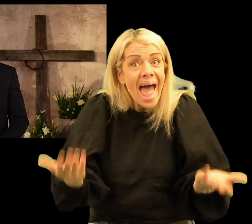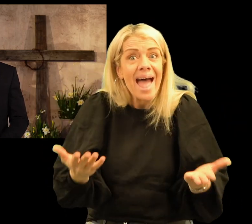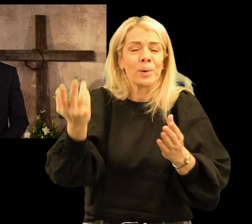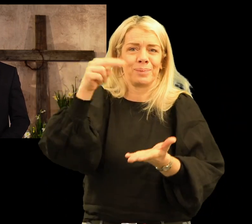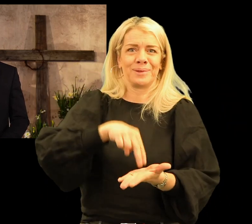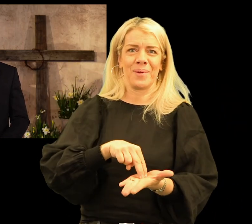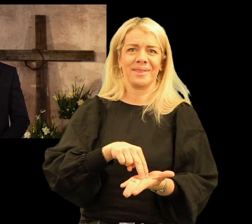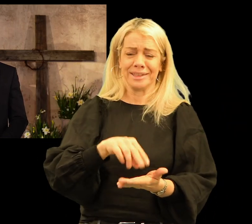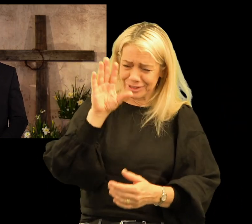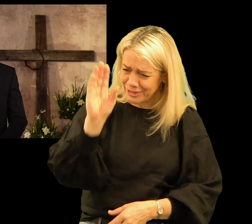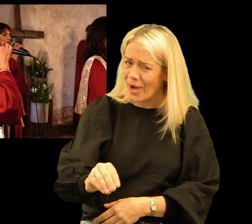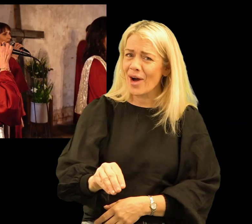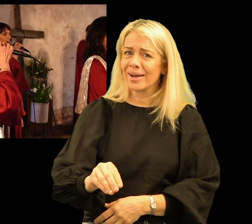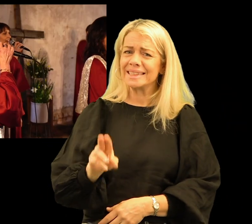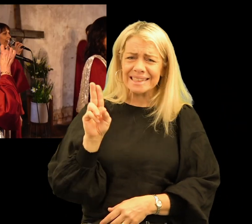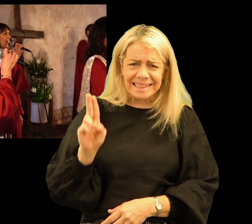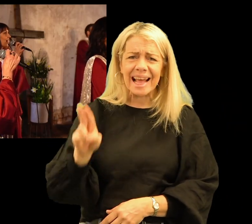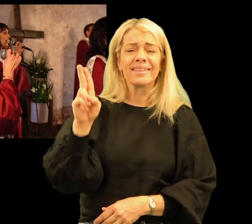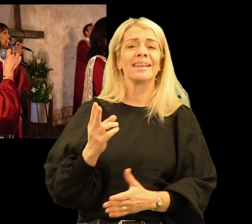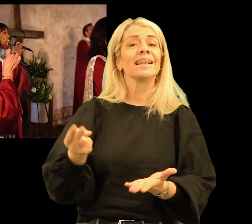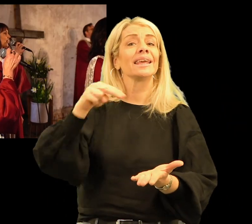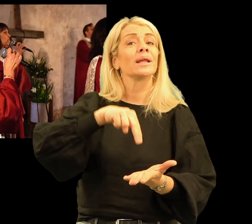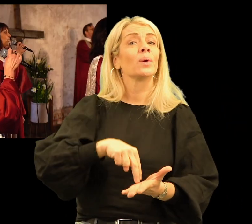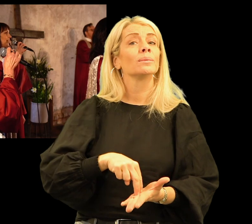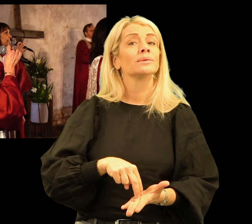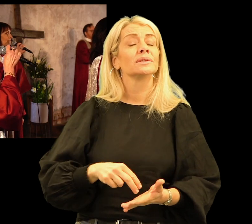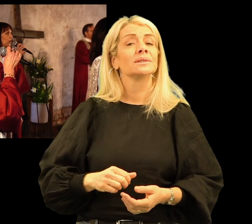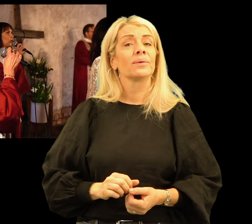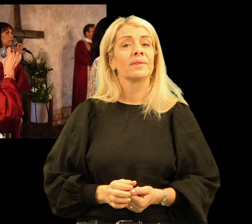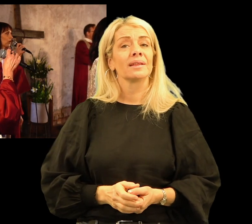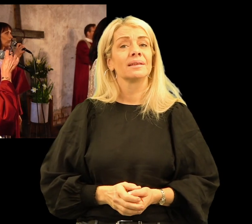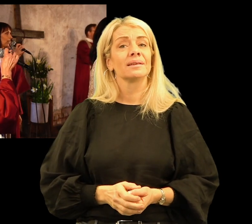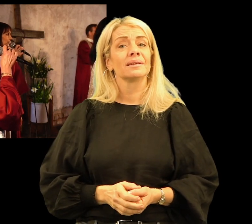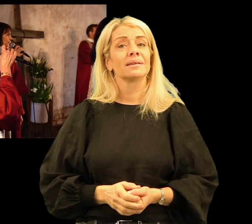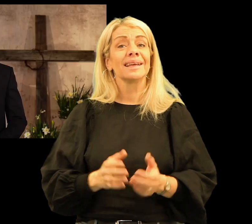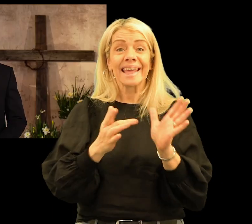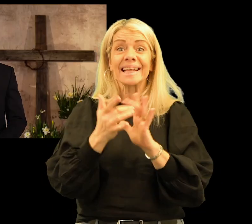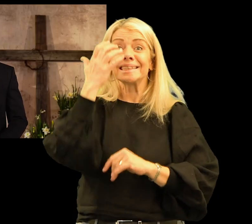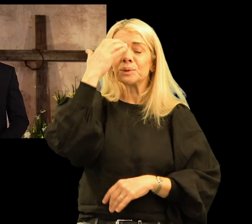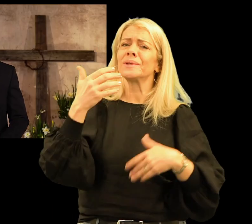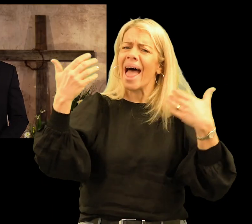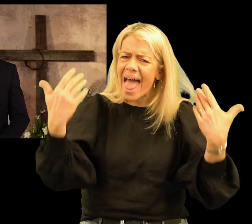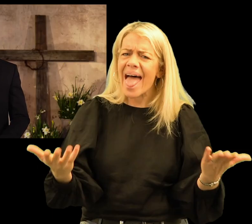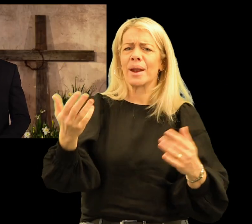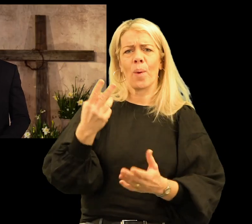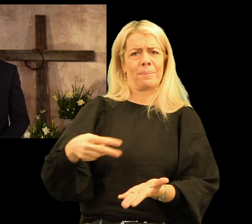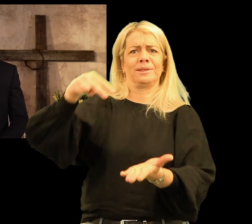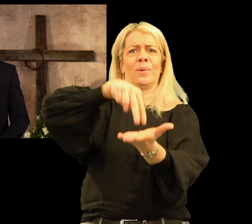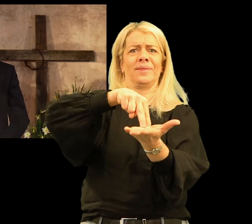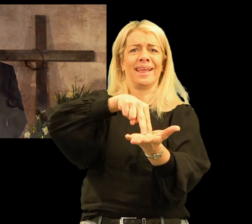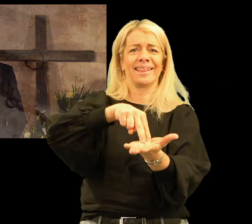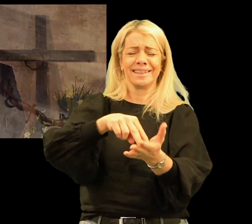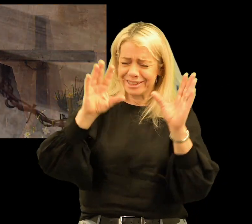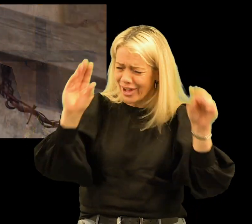är uppstånden. Ja, han är sannerligen uppstånden. Kristus är